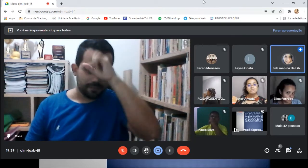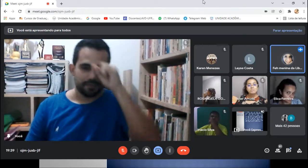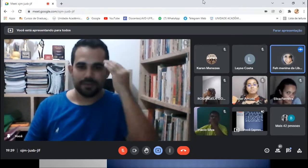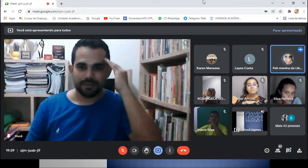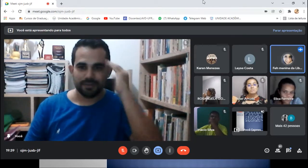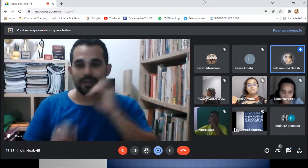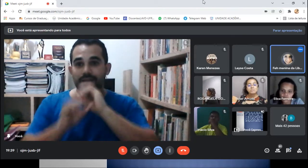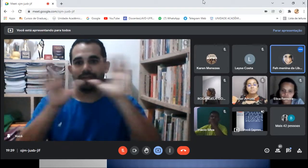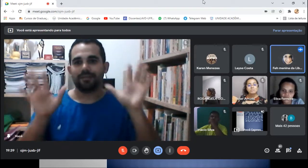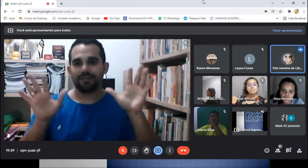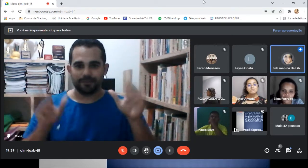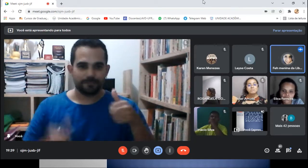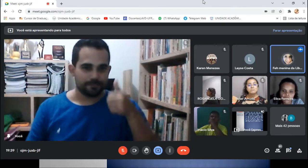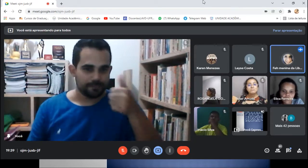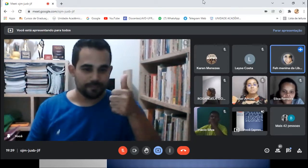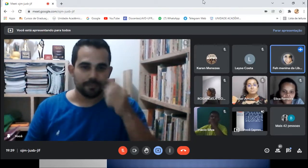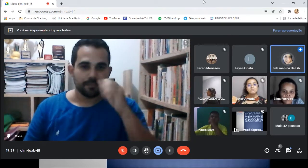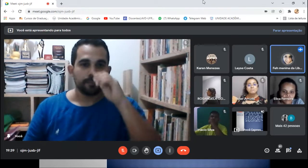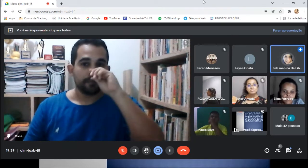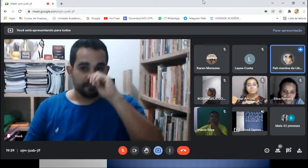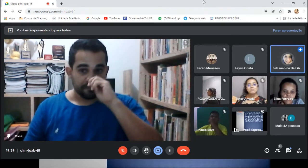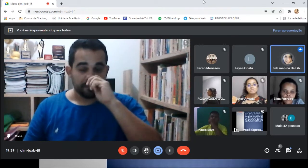de fonética e fonologia, vocês estarem aprendendo isso.